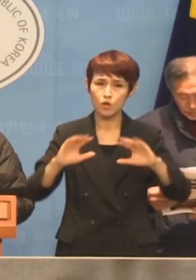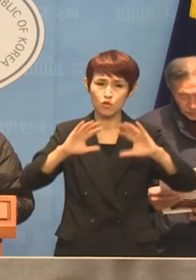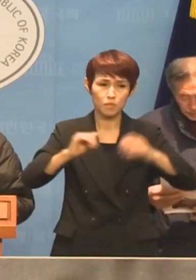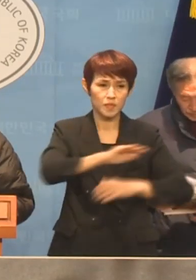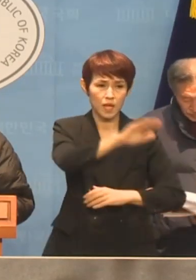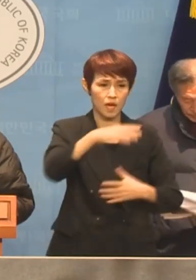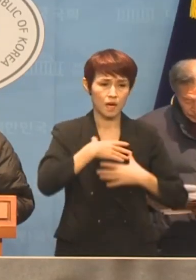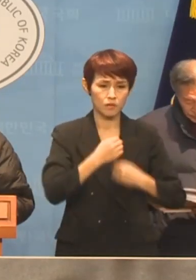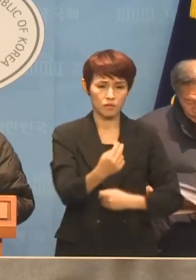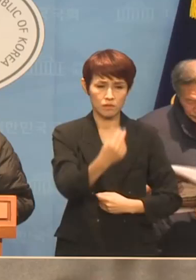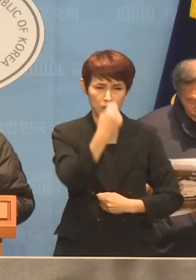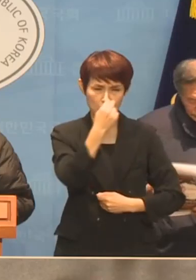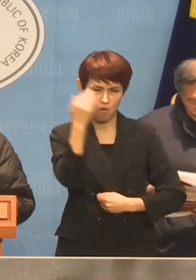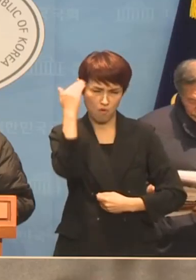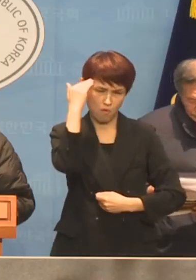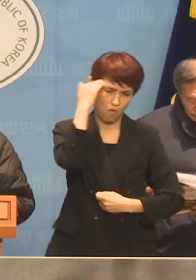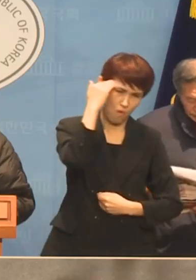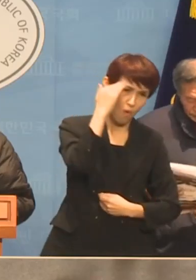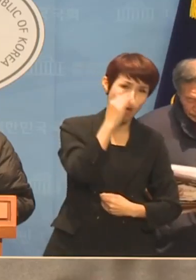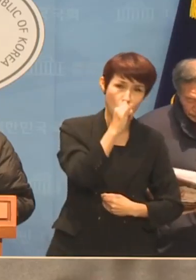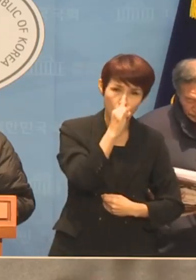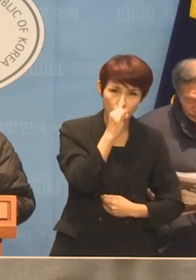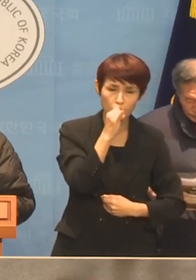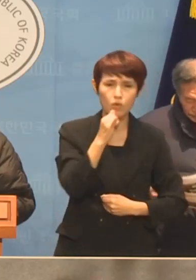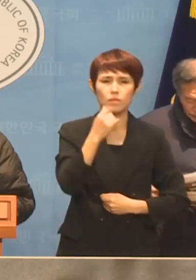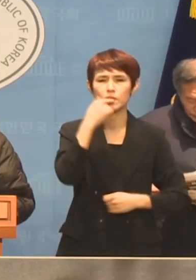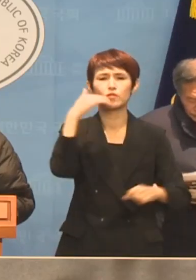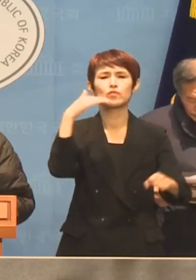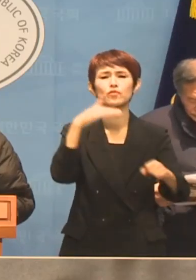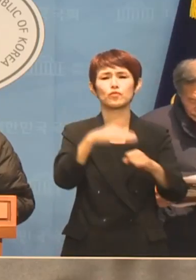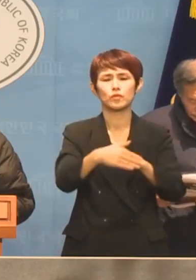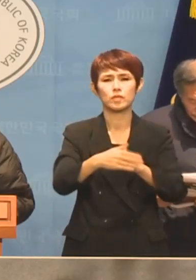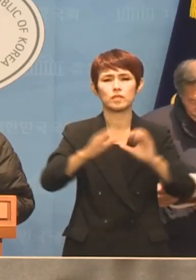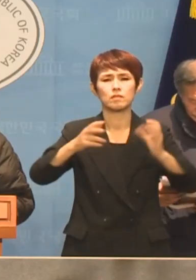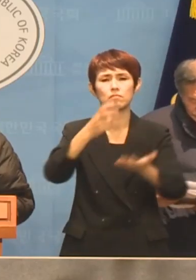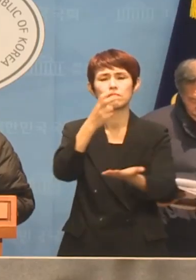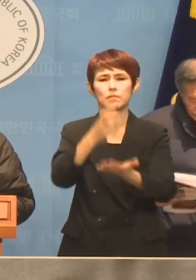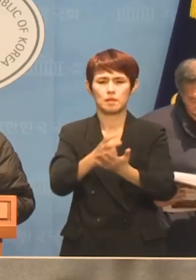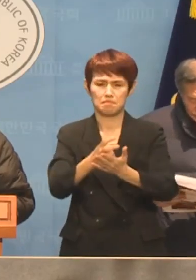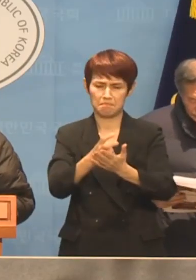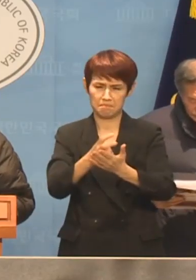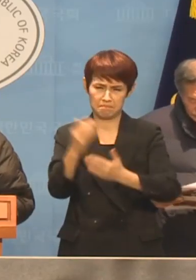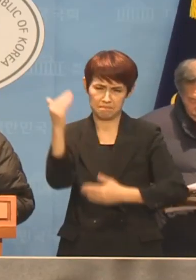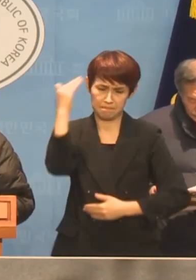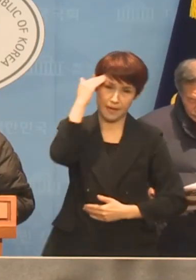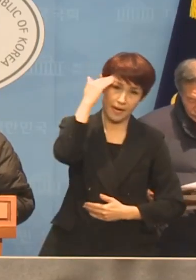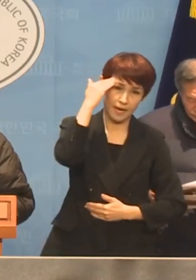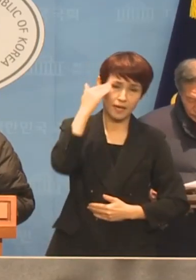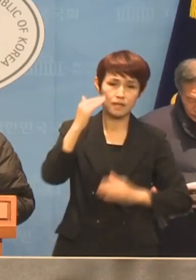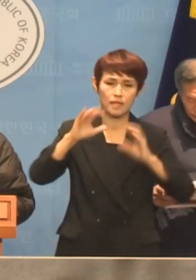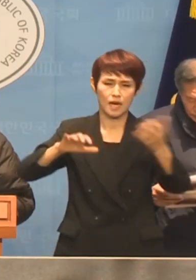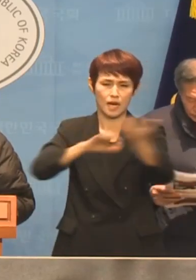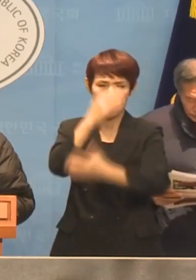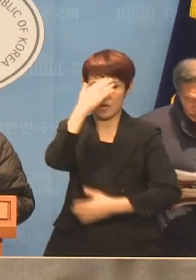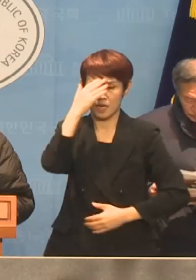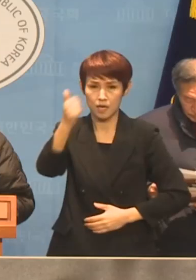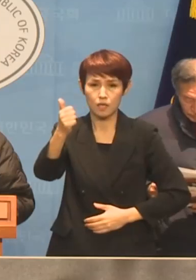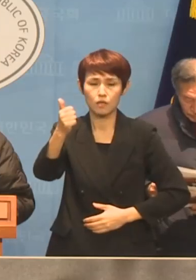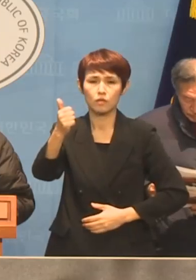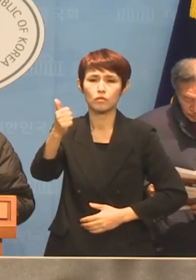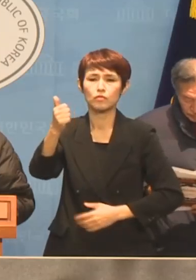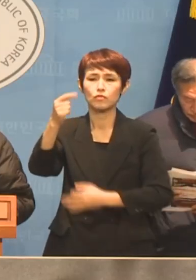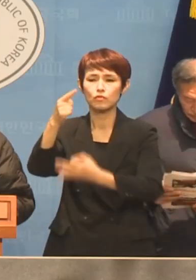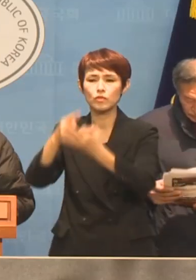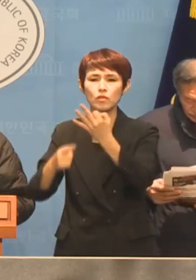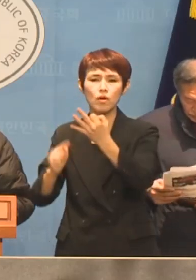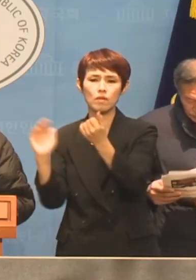안전과 생명을 위협하고 민주주의와 헌정 질서를 파괴한 내란 우두머리 윤석열을